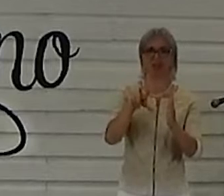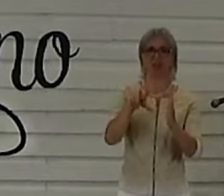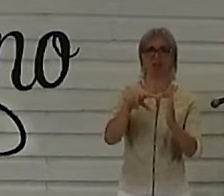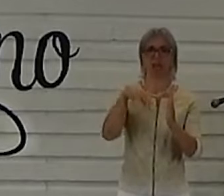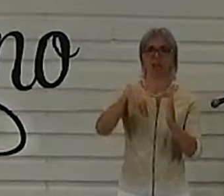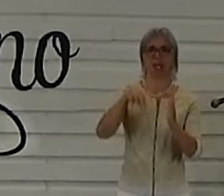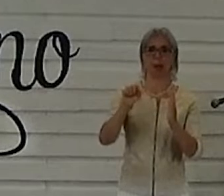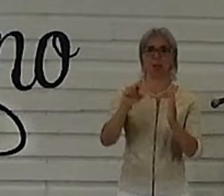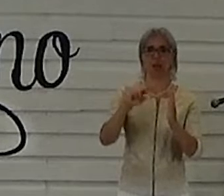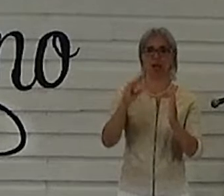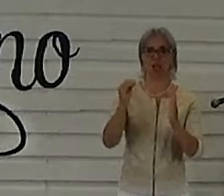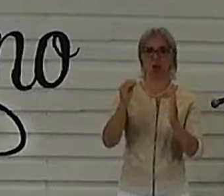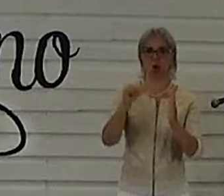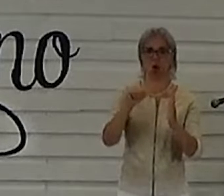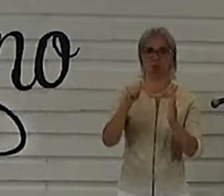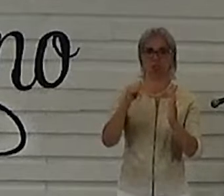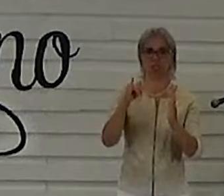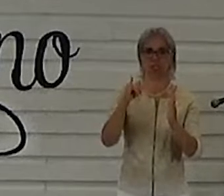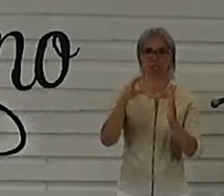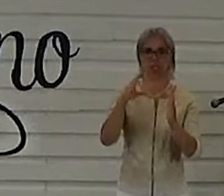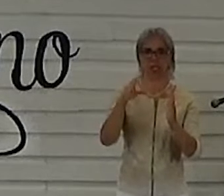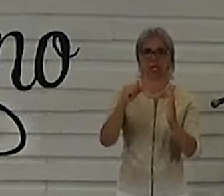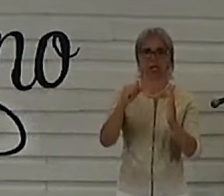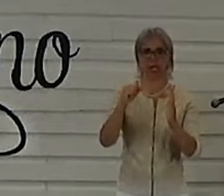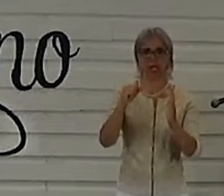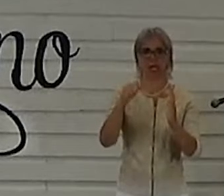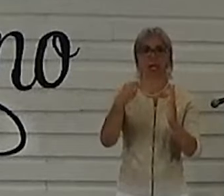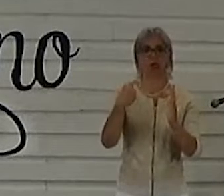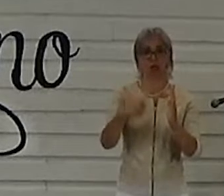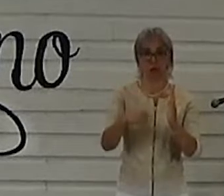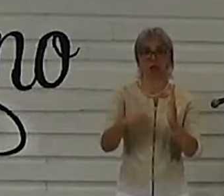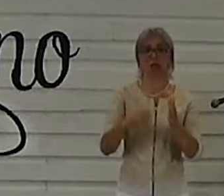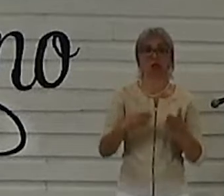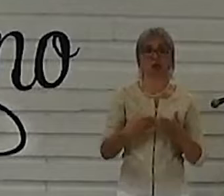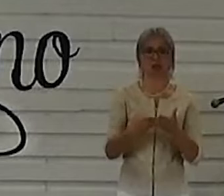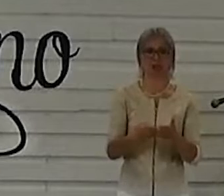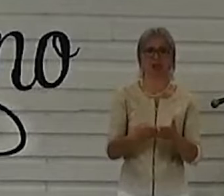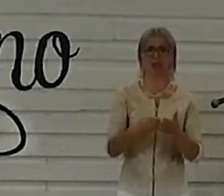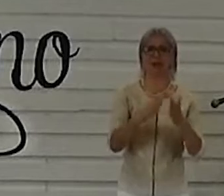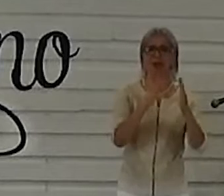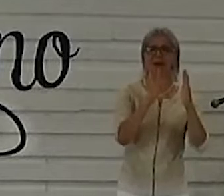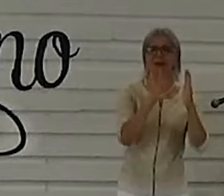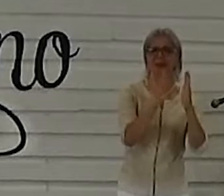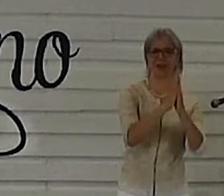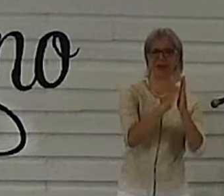La Chiesa di Gesù Cristo è una Chiesa che riflette Cristo.